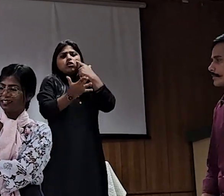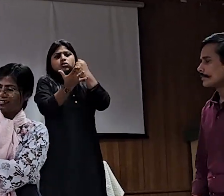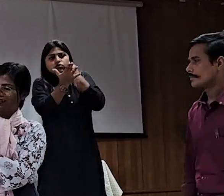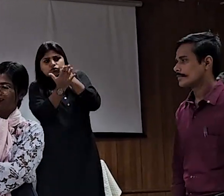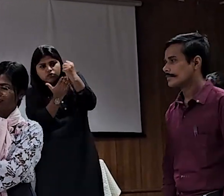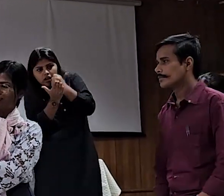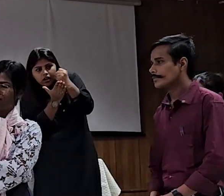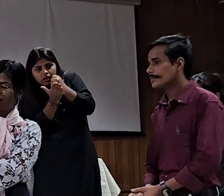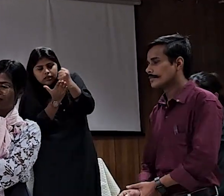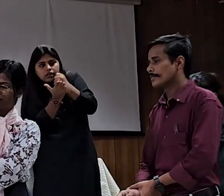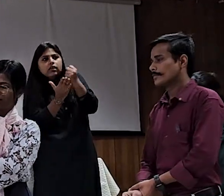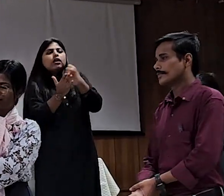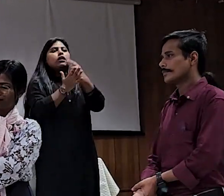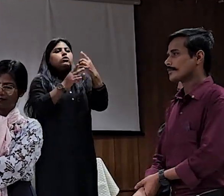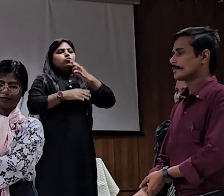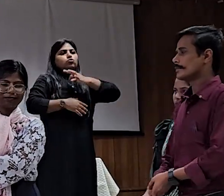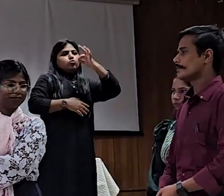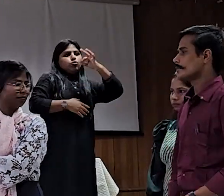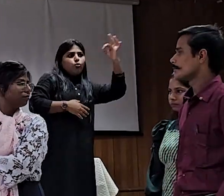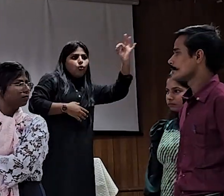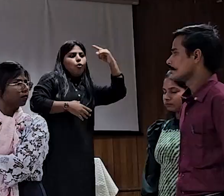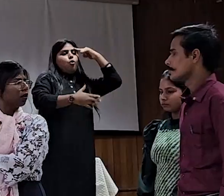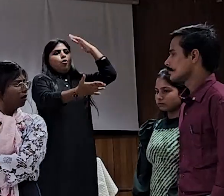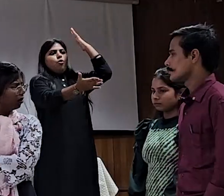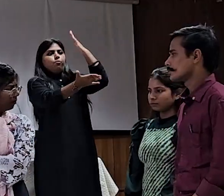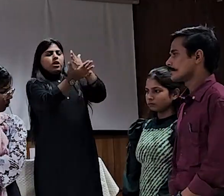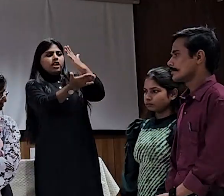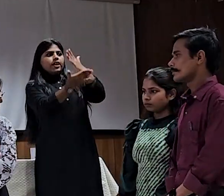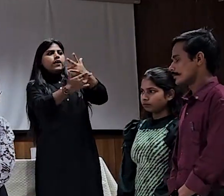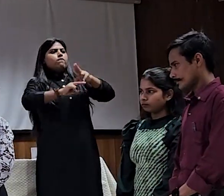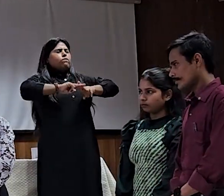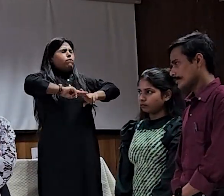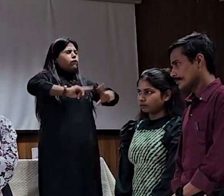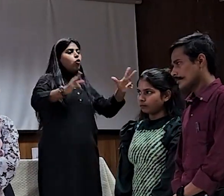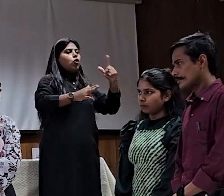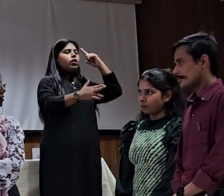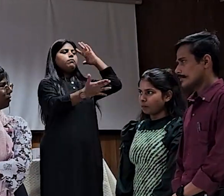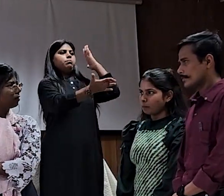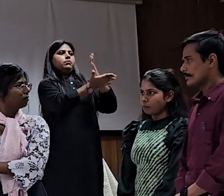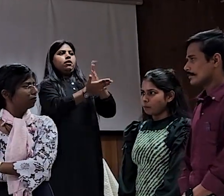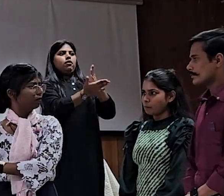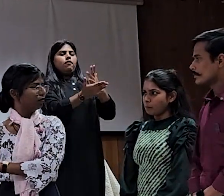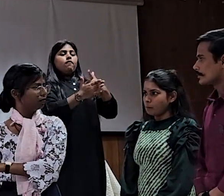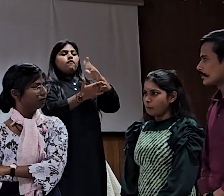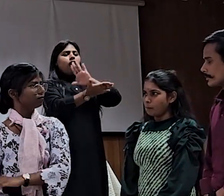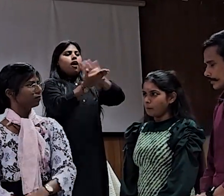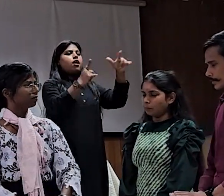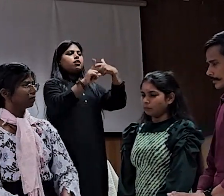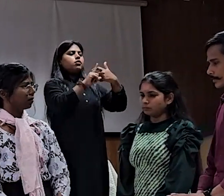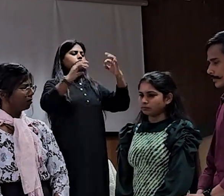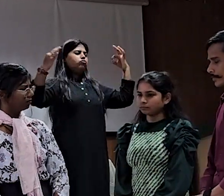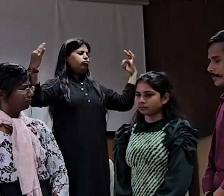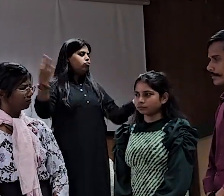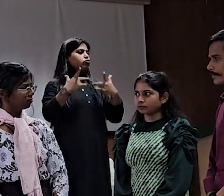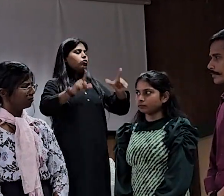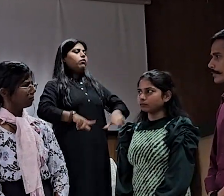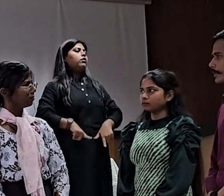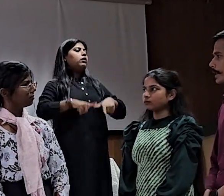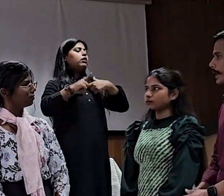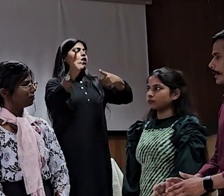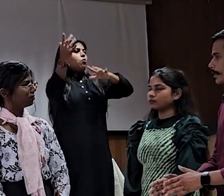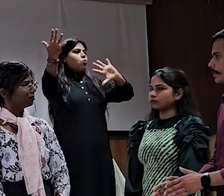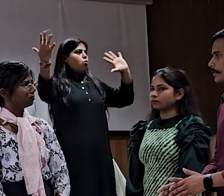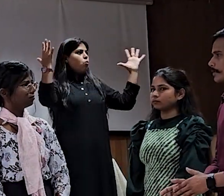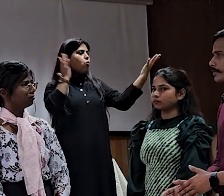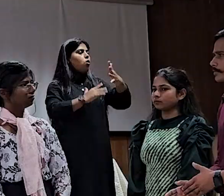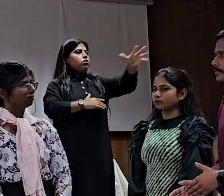का, आत्मा का, विश्वास का। हेलन के लिए ये एक नई शुरुआत थी, दुनिया को जानने की,